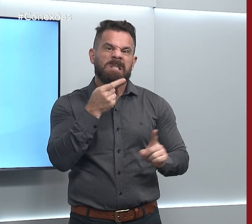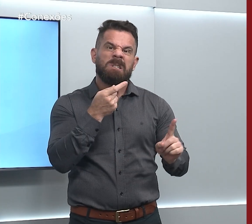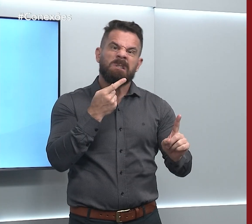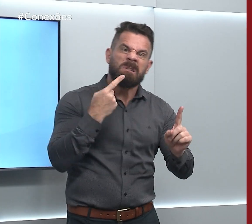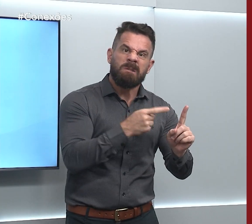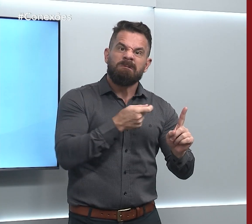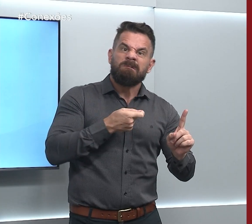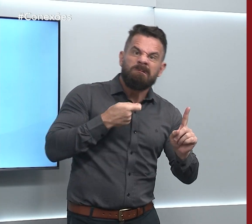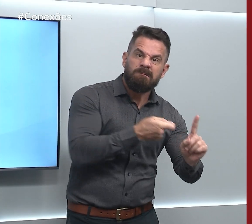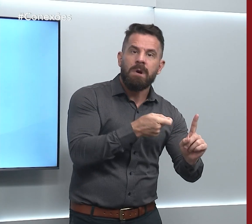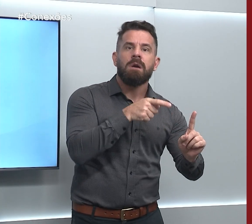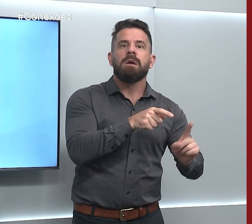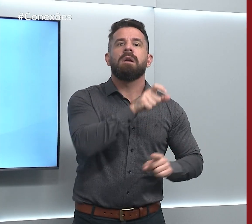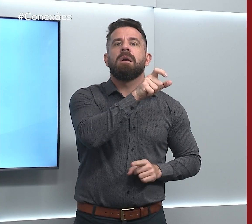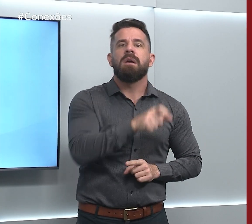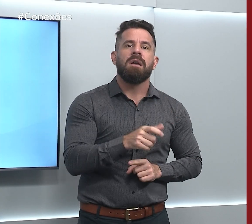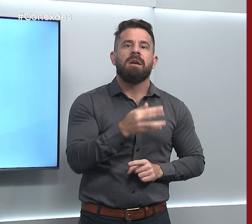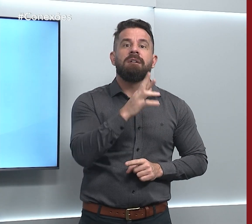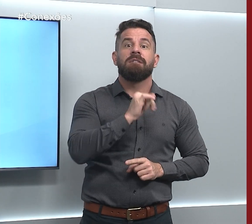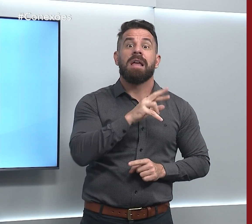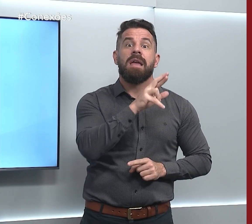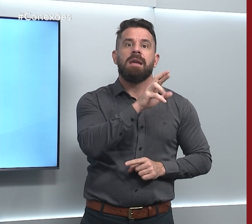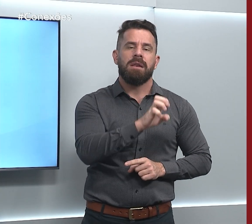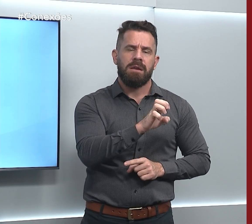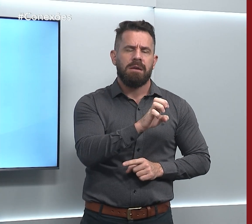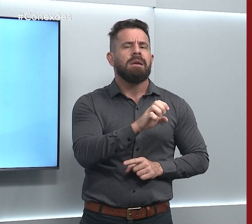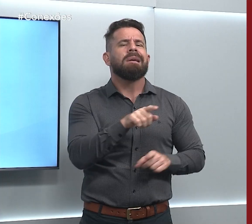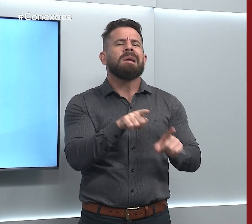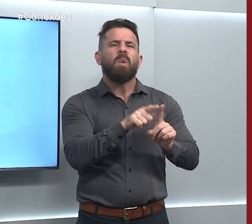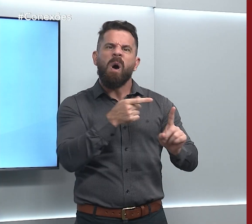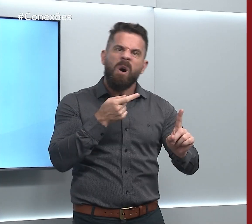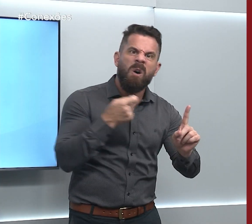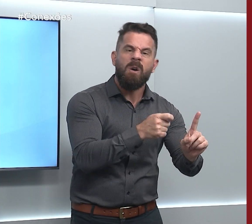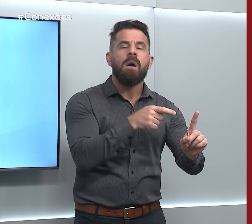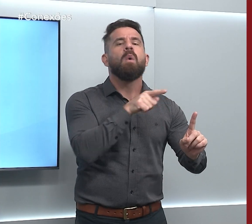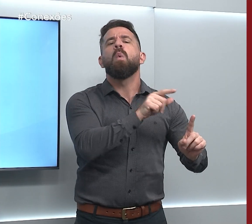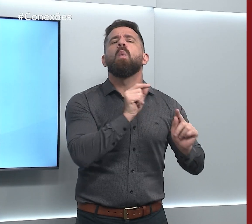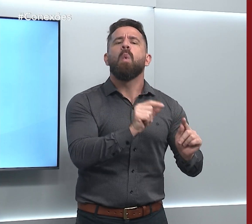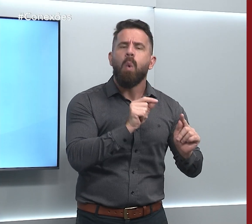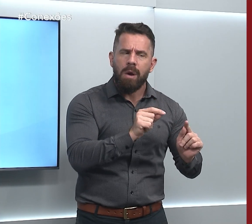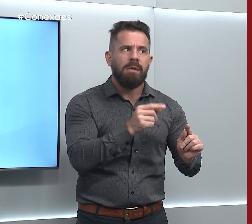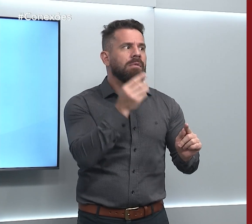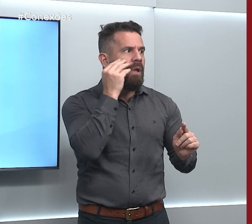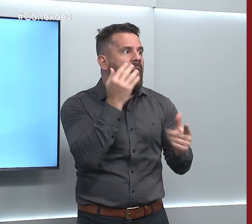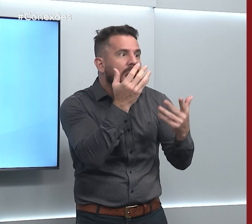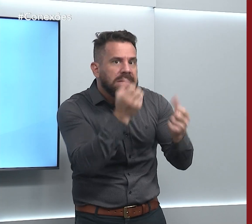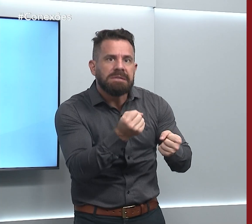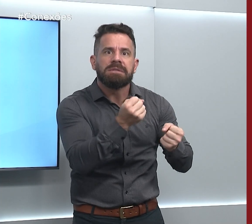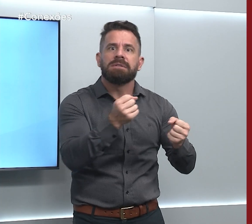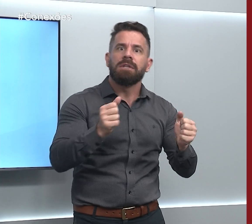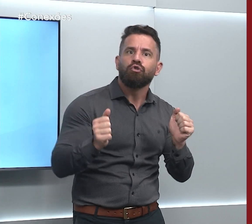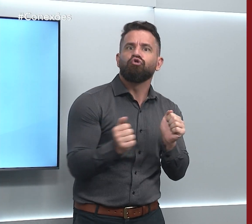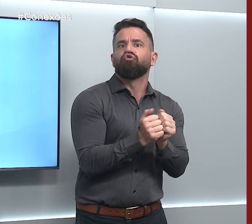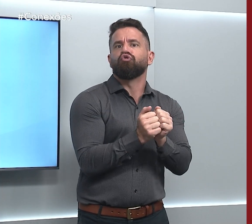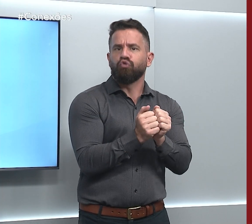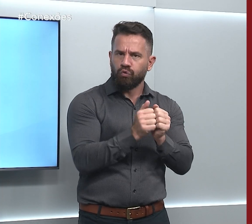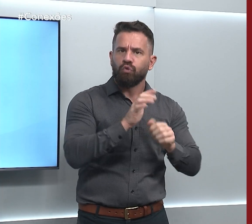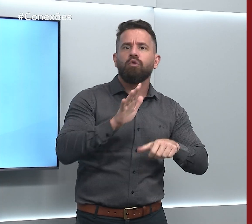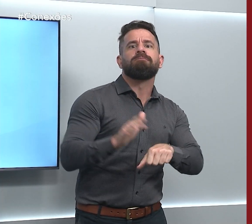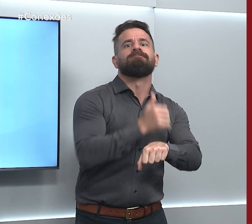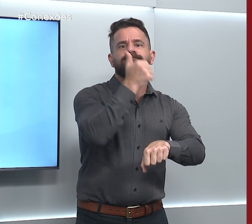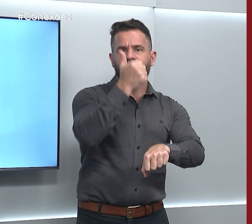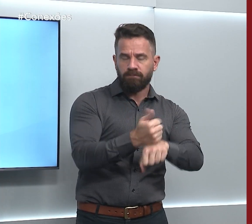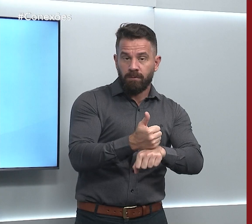era comandante da força, pressionar que ele aderisse à tentativa de golpe. Mas no fim do ano passado,